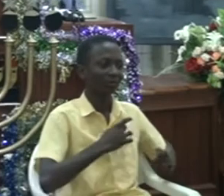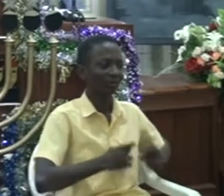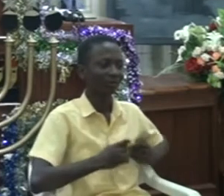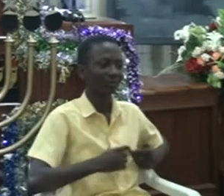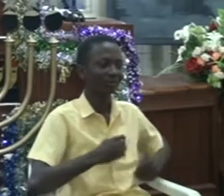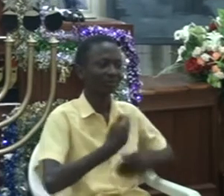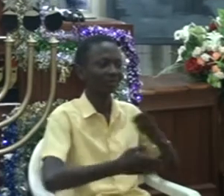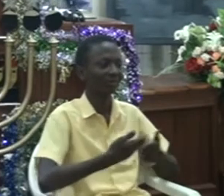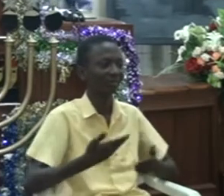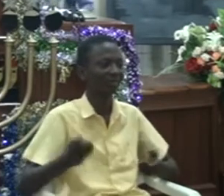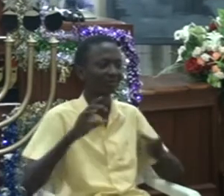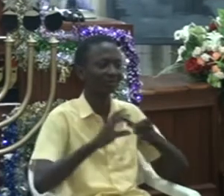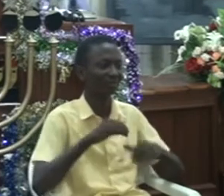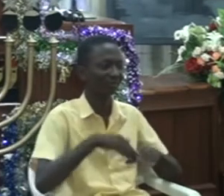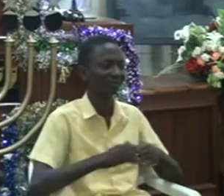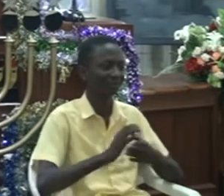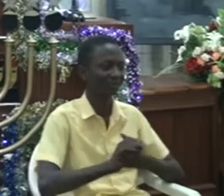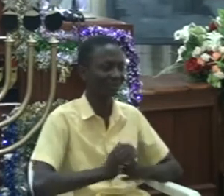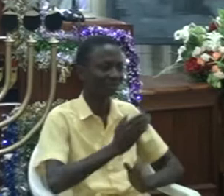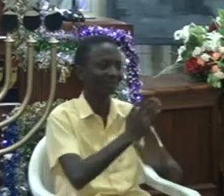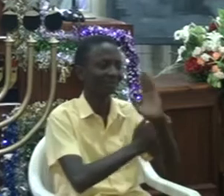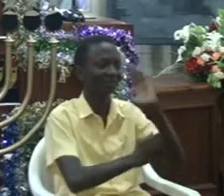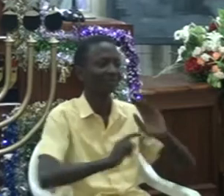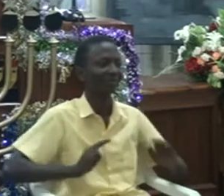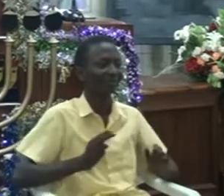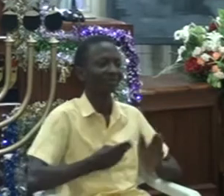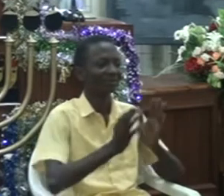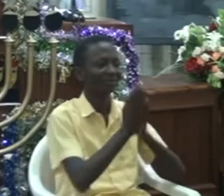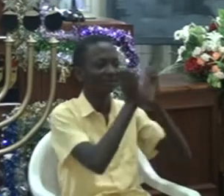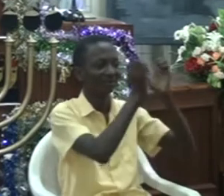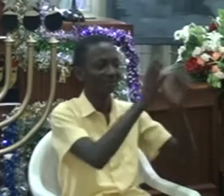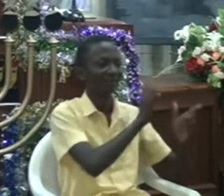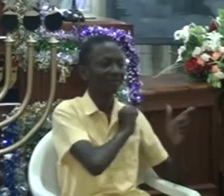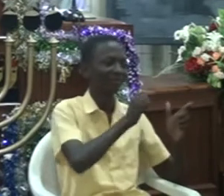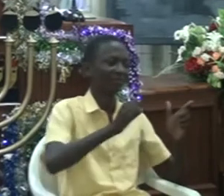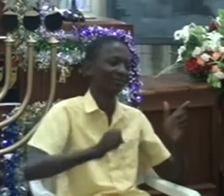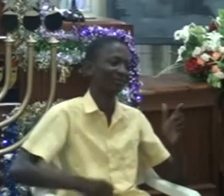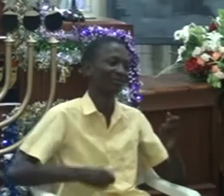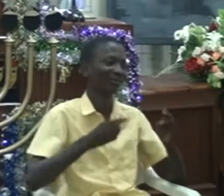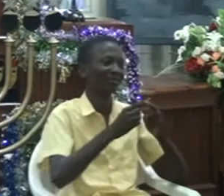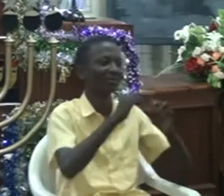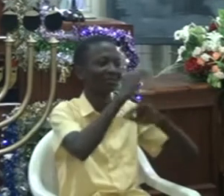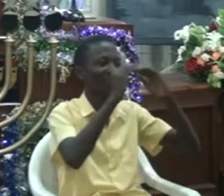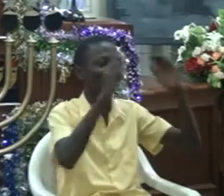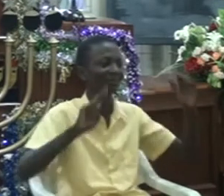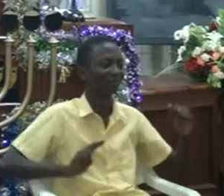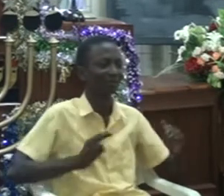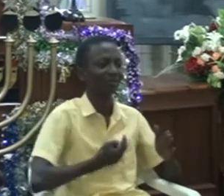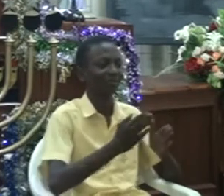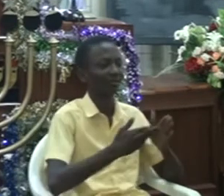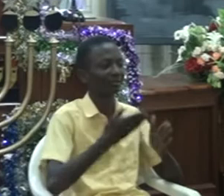konyoso yanza me asala ki Toku mi sangolo nanduza tuye matuye